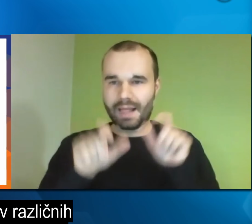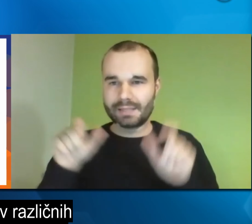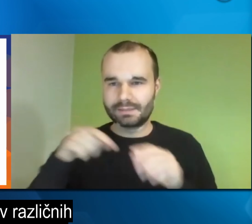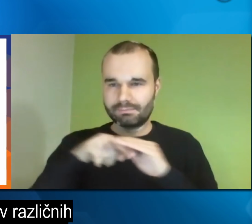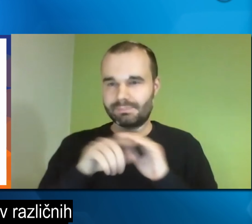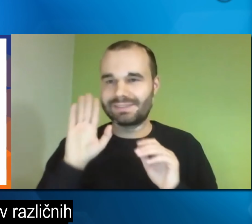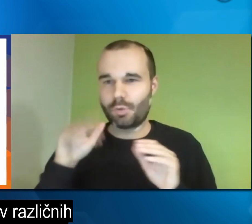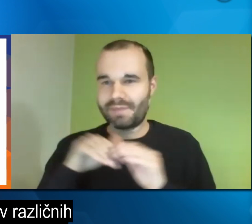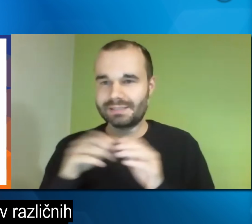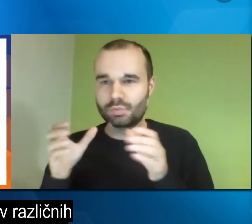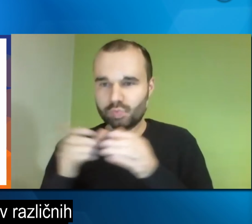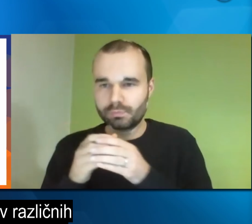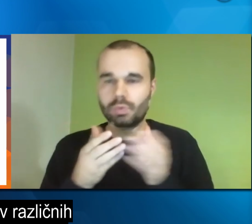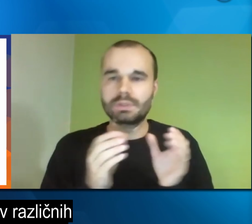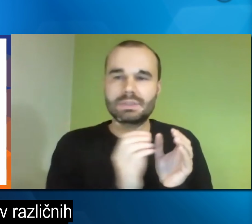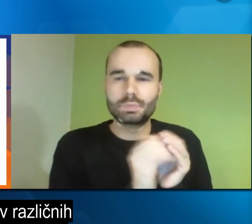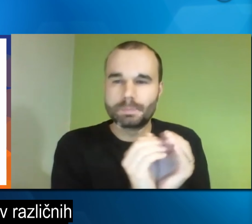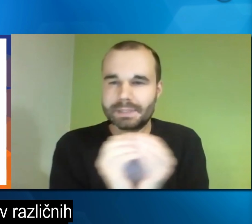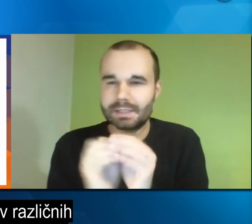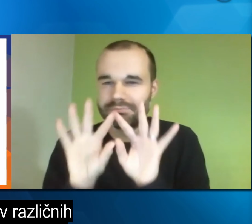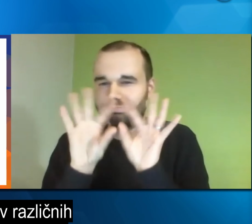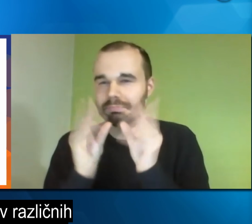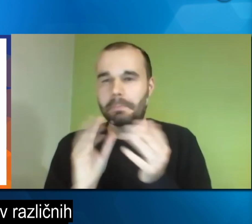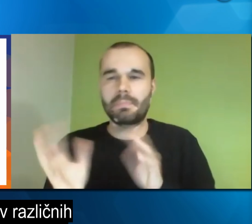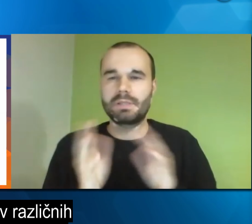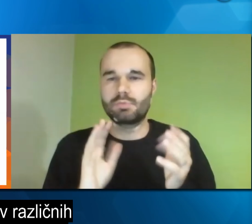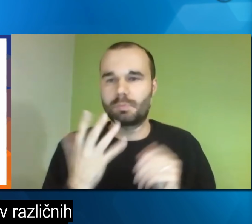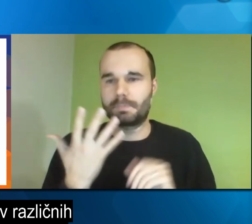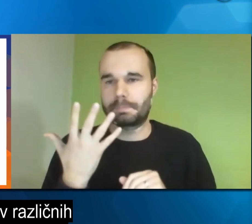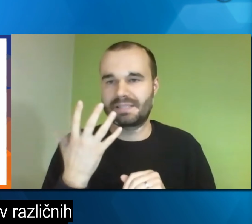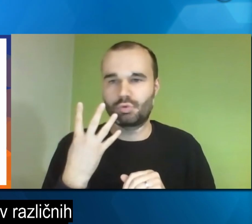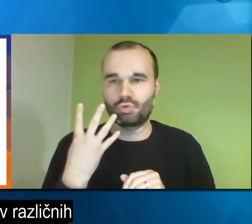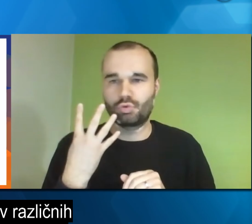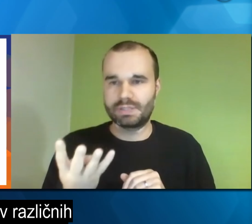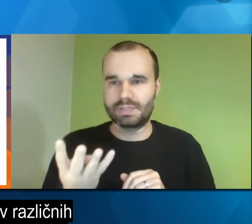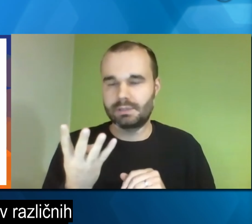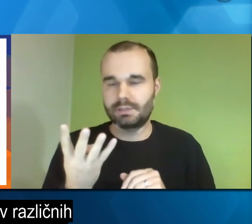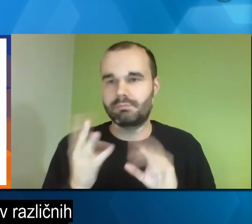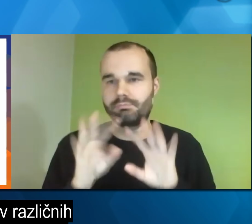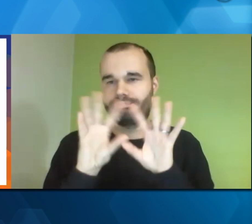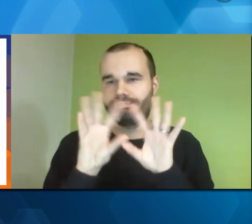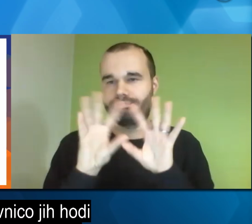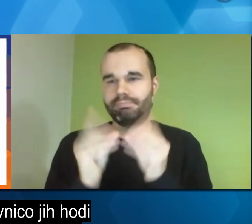Torej stanovalcev v različnih skupinah je približno 540.